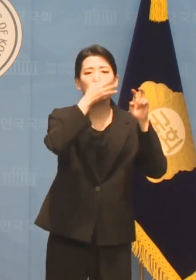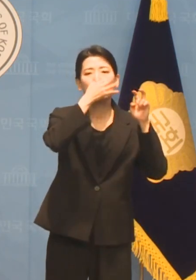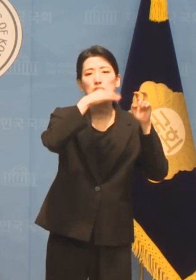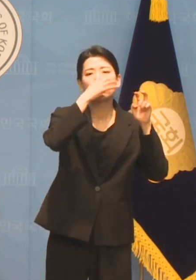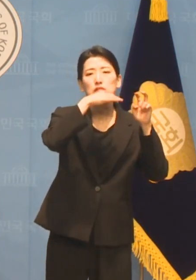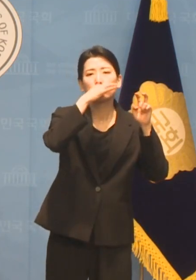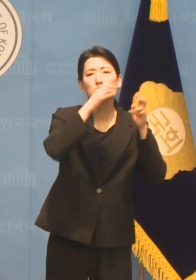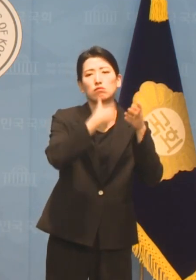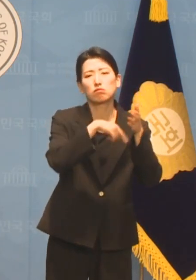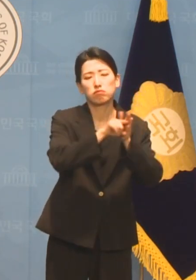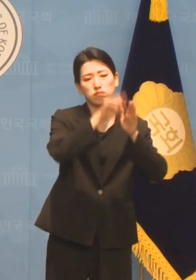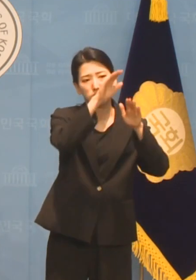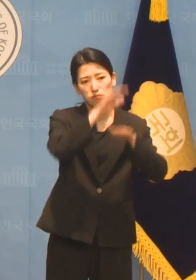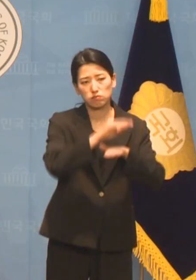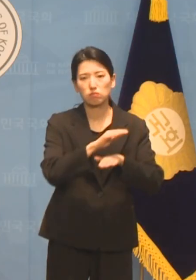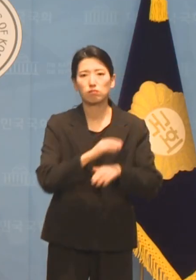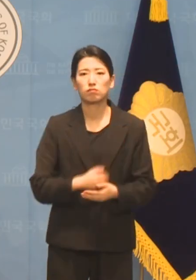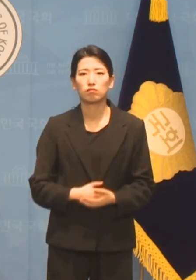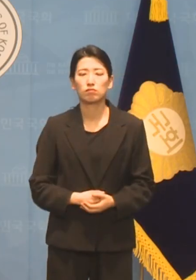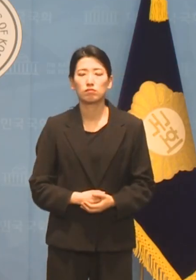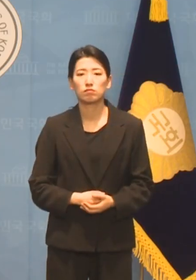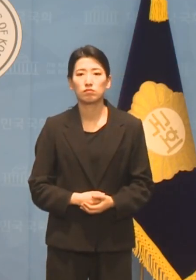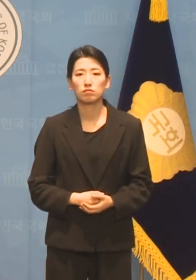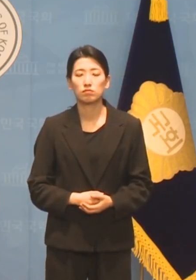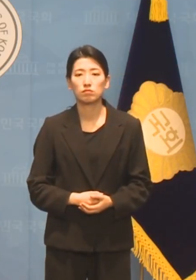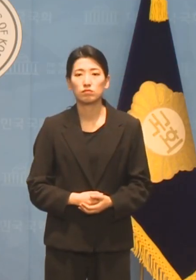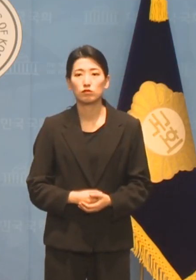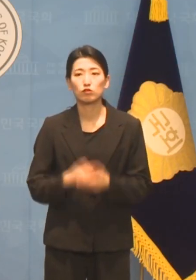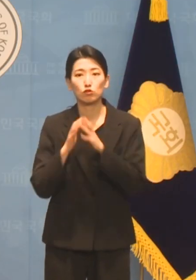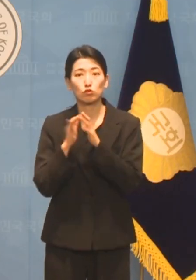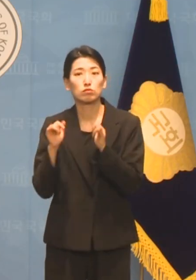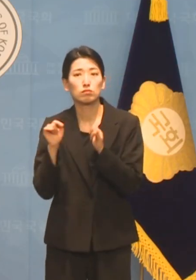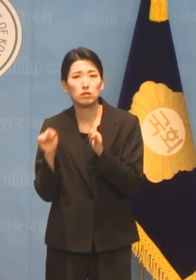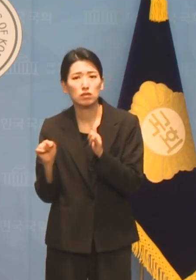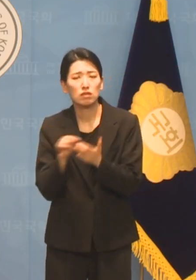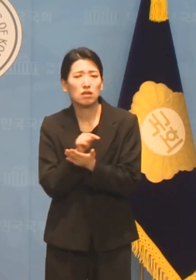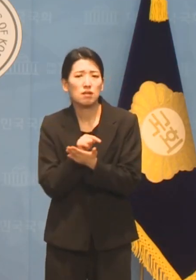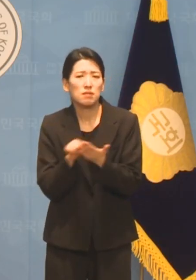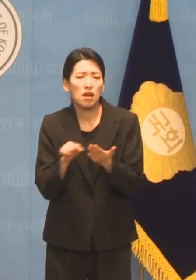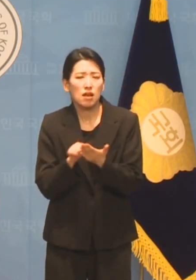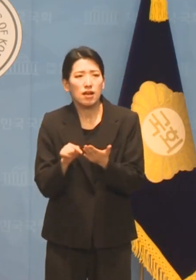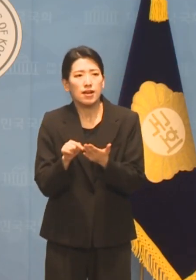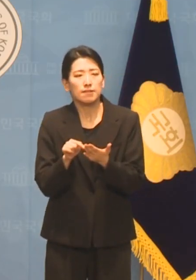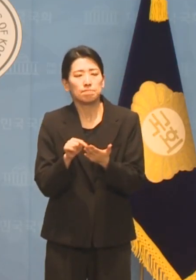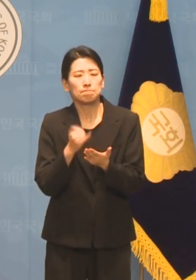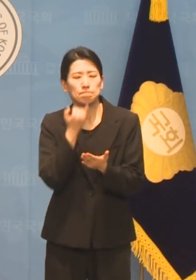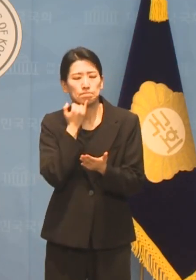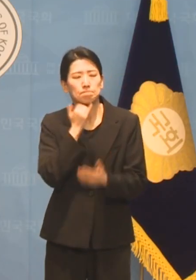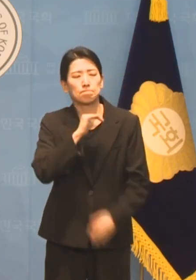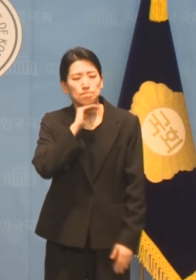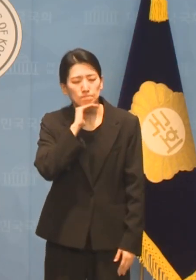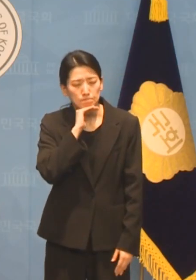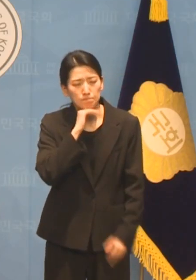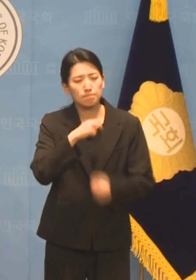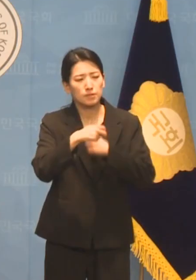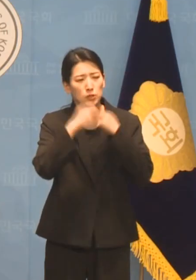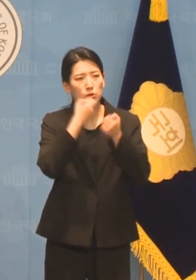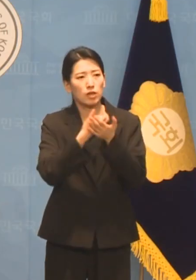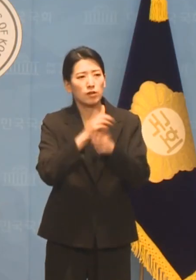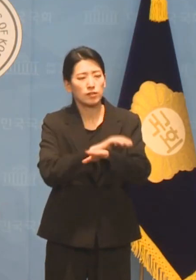계약에 불과합니다. 우리 국민들이 그동안 큰 피해를 보면서도 기다리며 간절히 요구해온